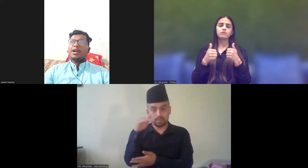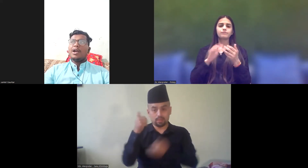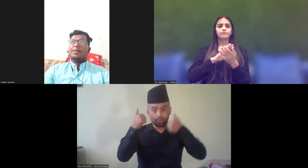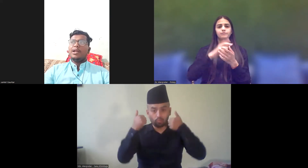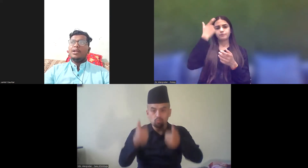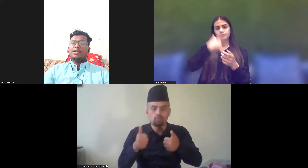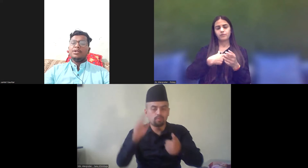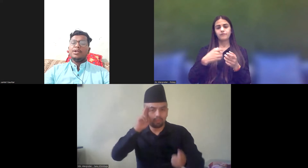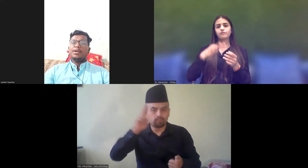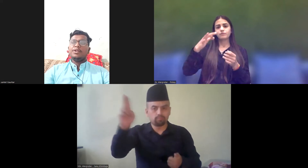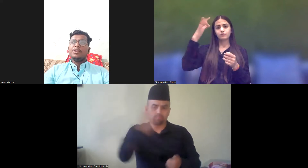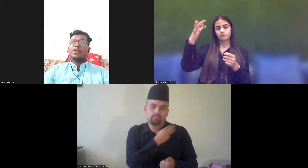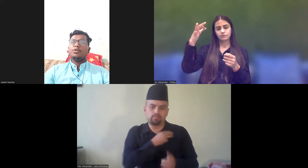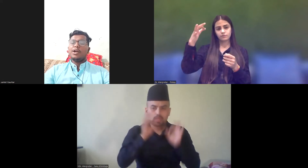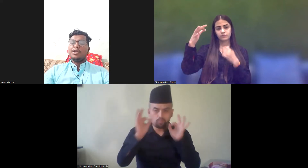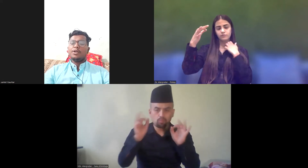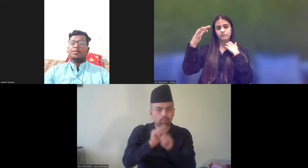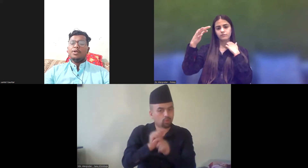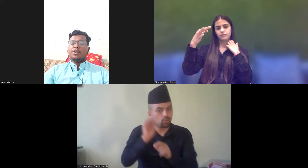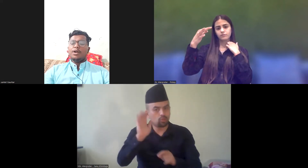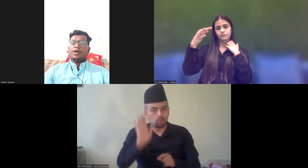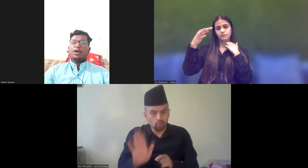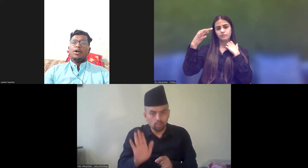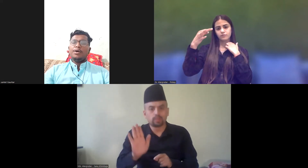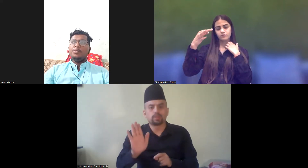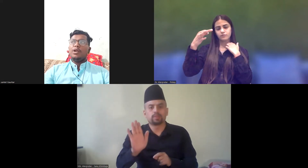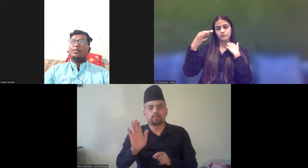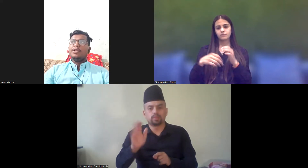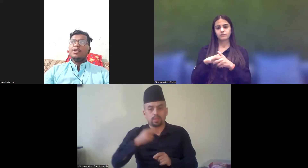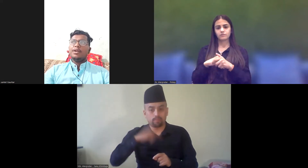अनेक काही कामं झाले, जसे जनजागृती कार्यक्रम,